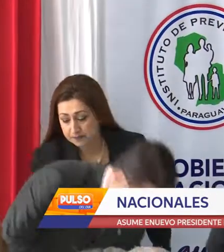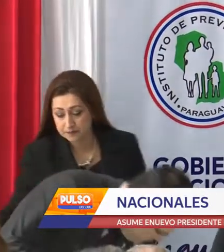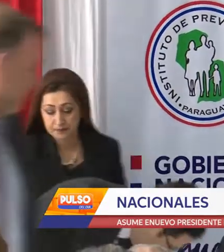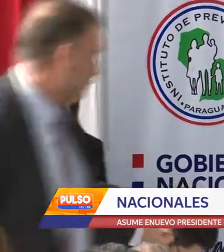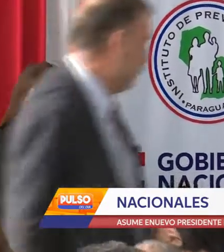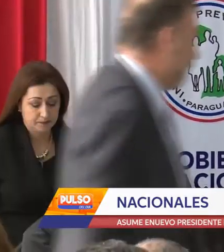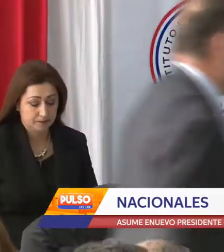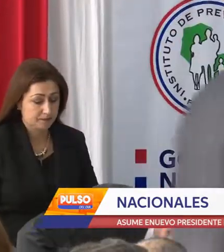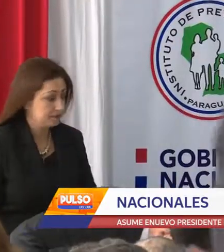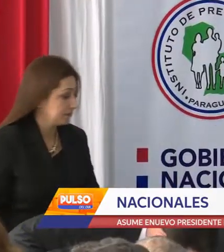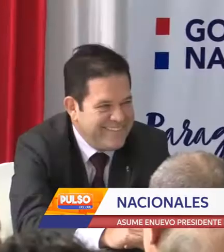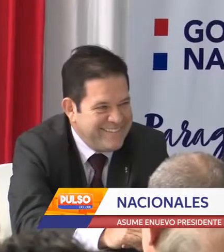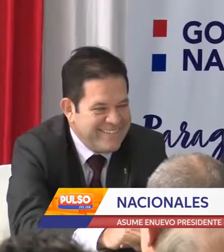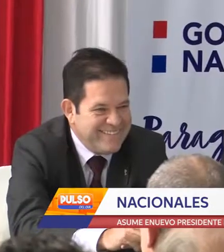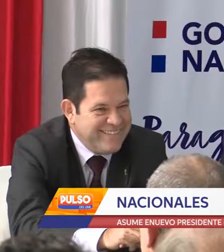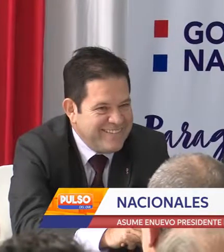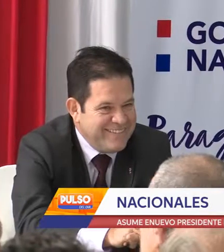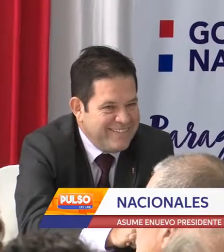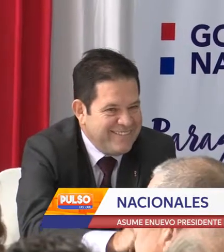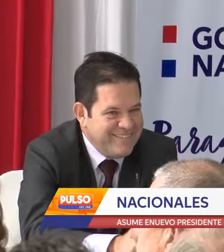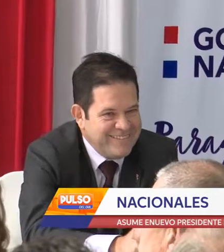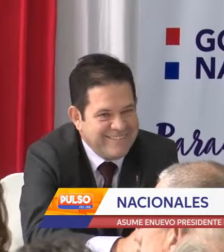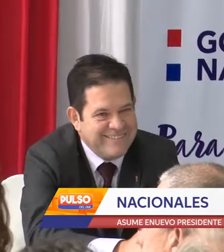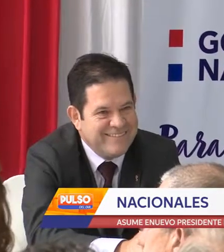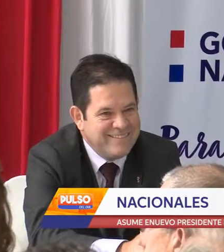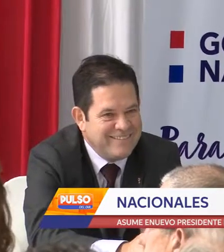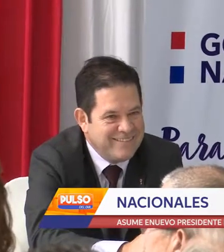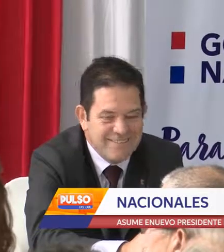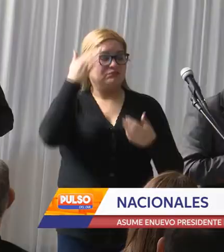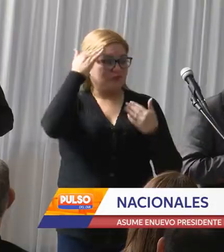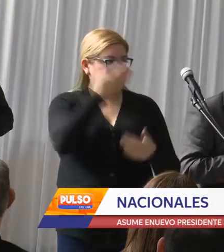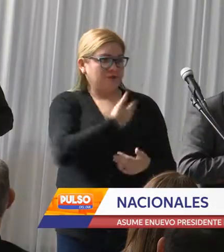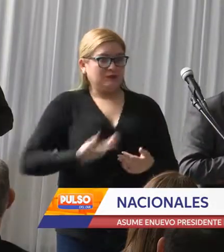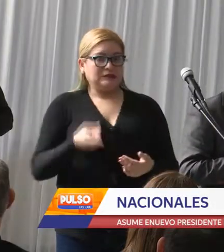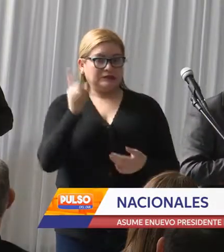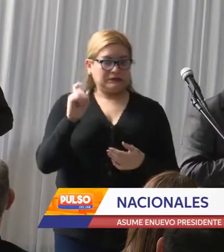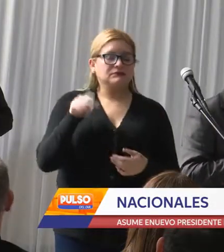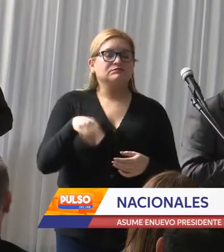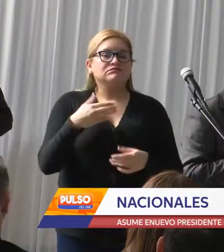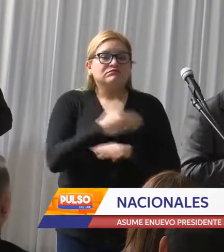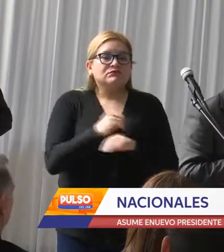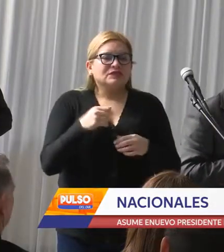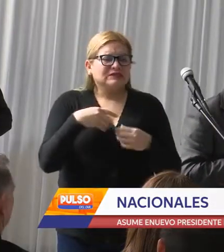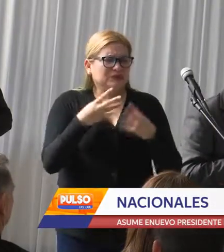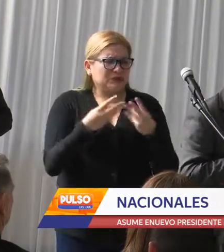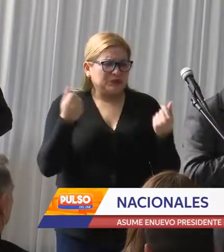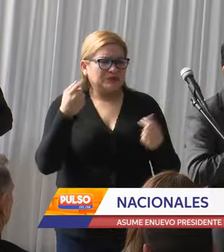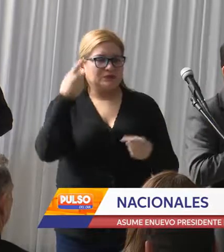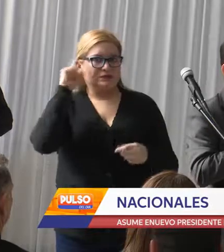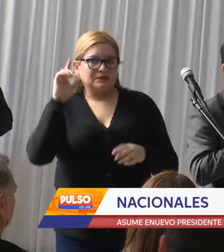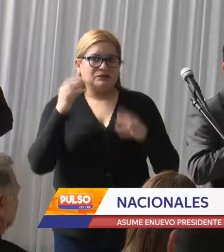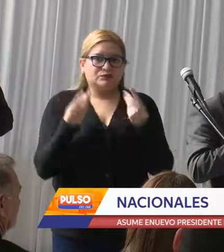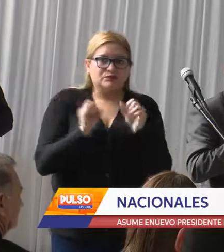La administración del doctor Benigno López y los distinguidos señores miembros del Consejo permitieron superar momentos críticos con soluciones inteligentes